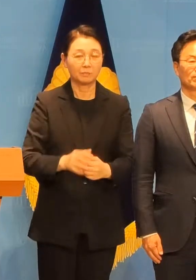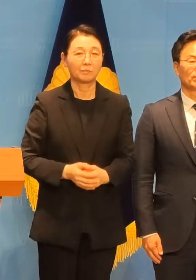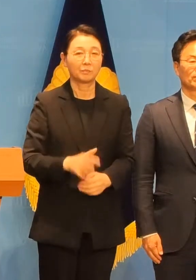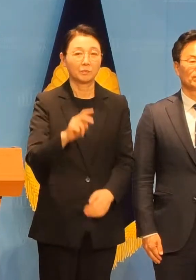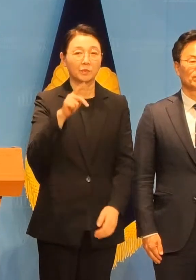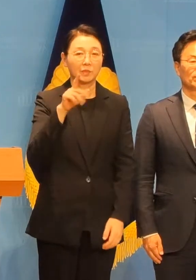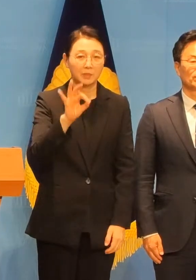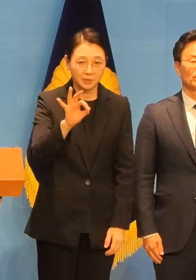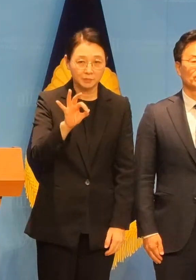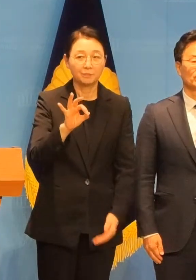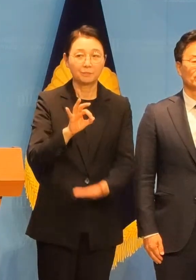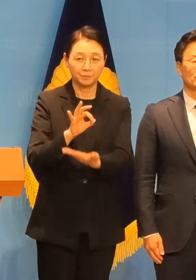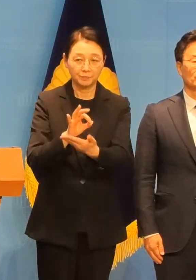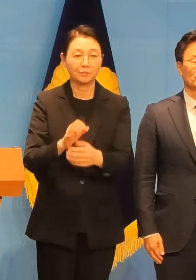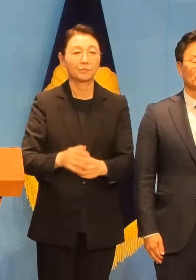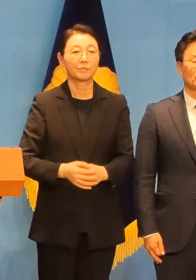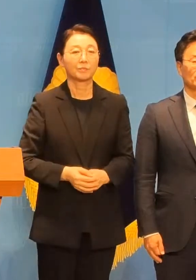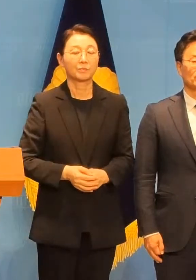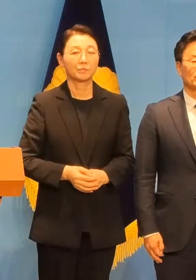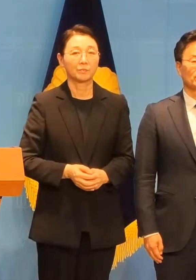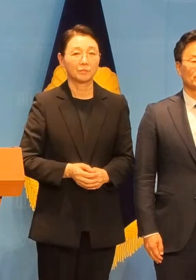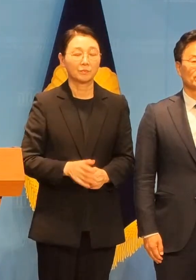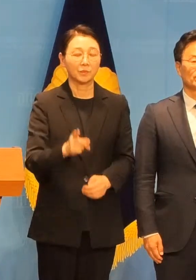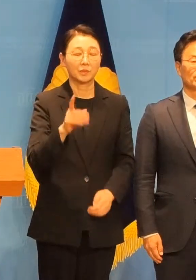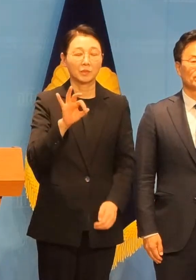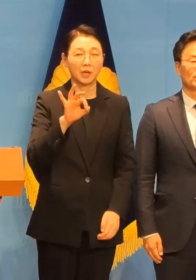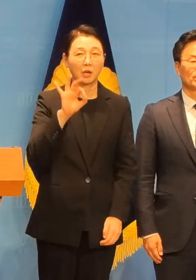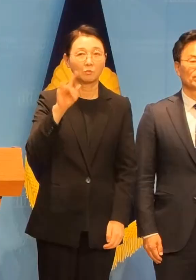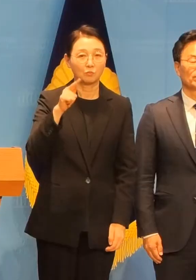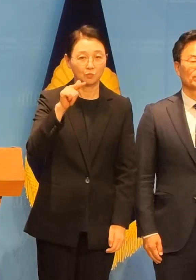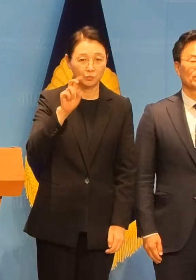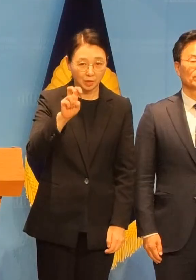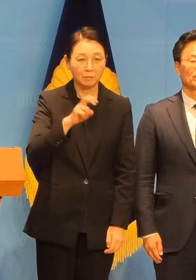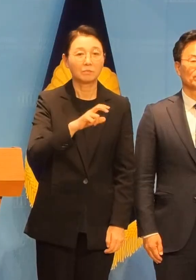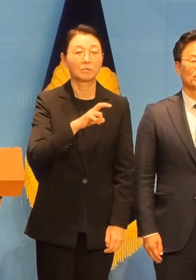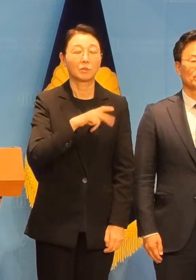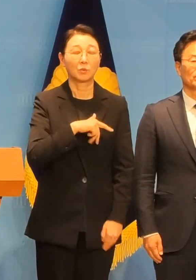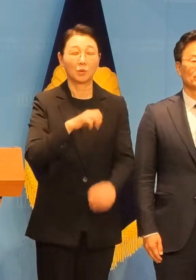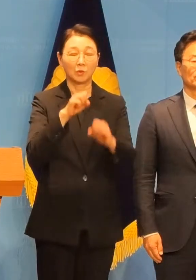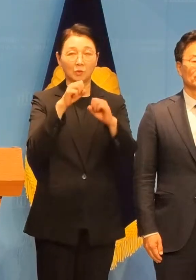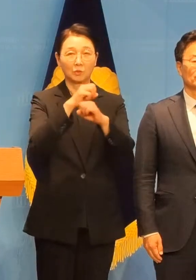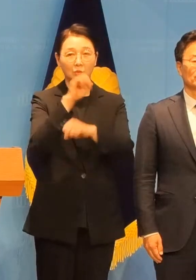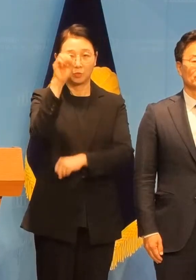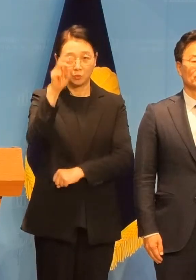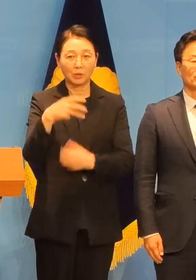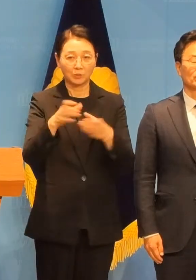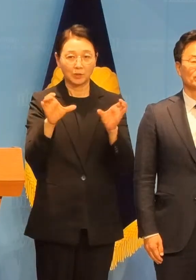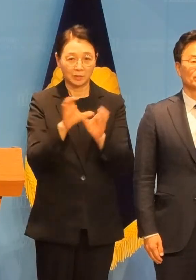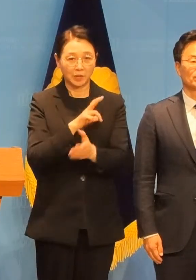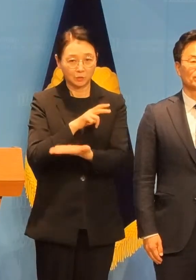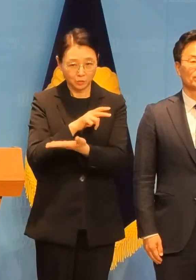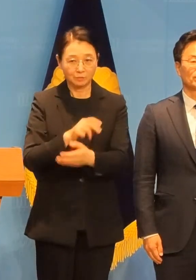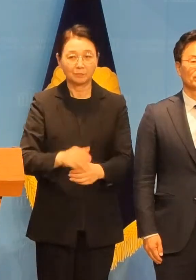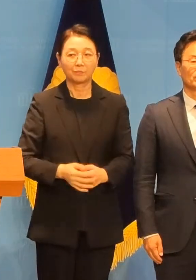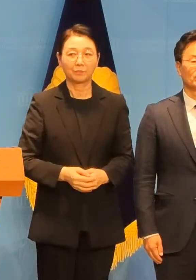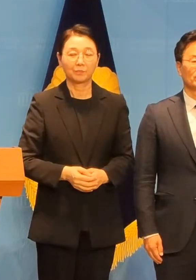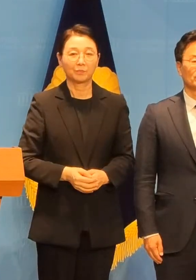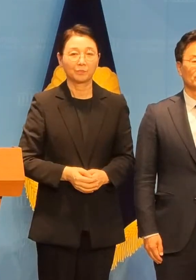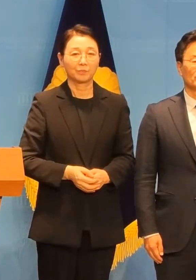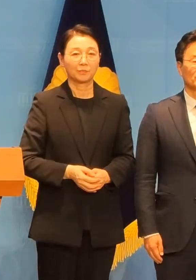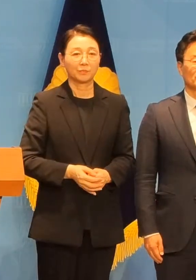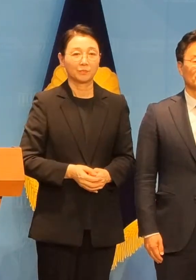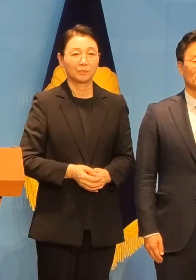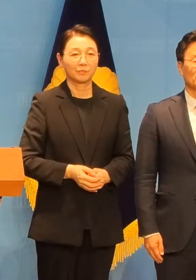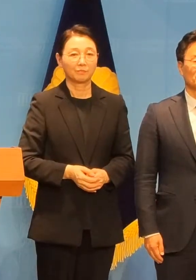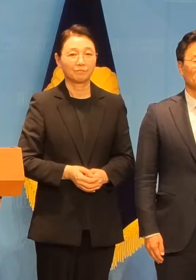신정훈 나주하순 의원님 오셨습니다. 양부남 광주시당 위원장님 오셨습니다. 순서를 먼저 시당위원장 먼저 있어야